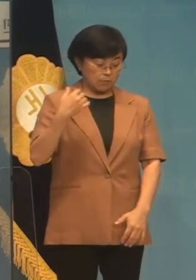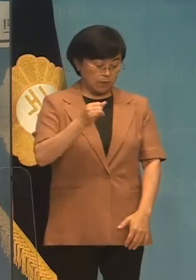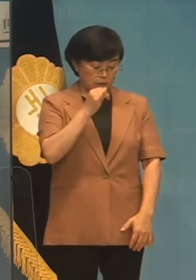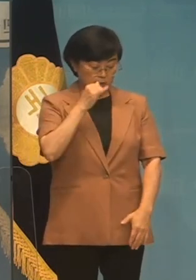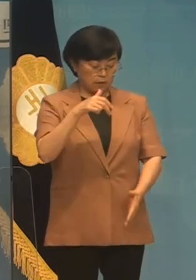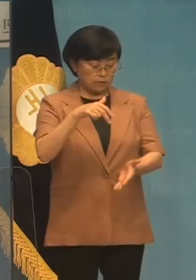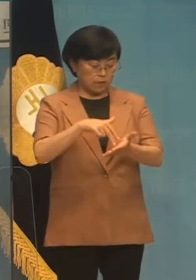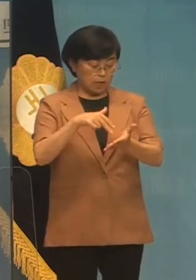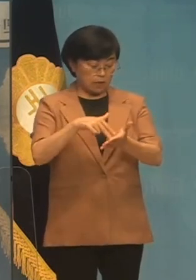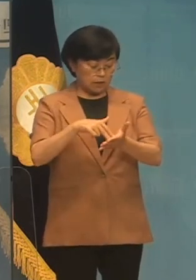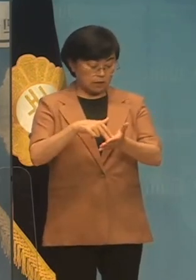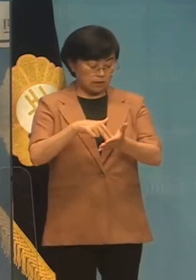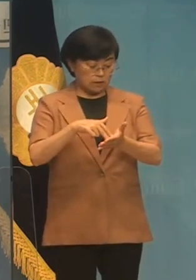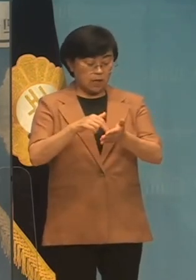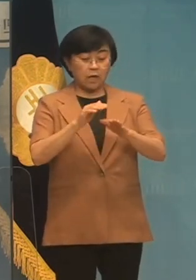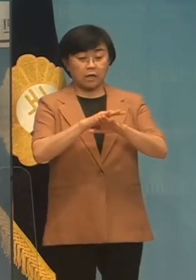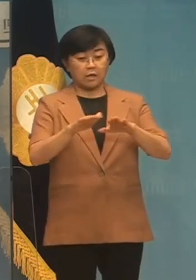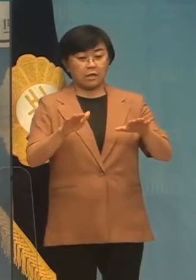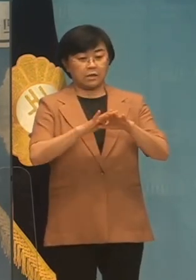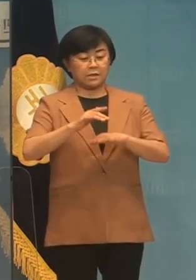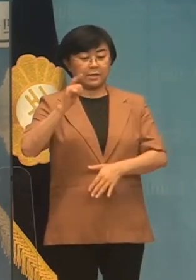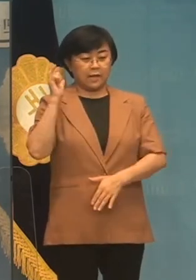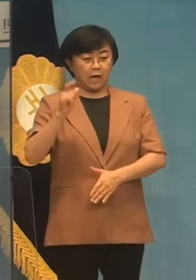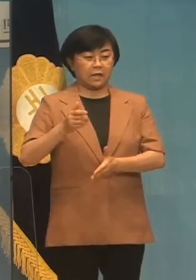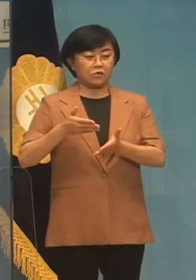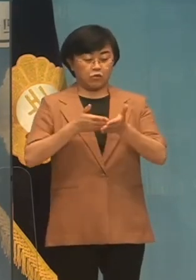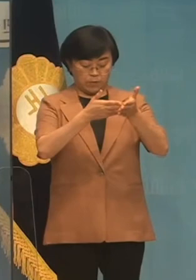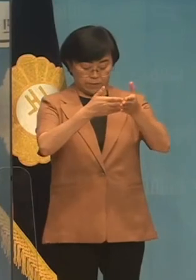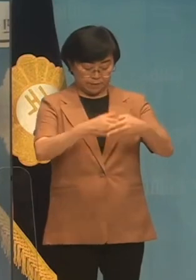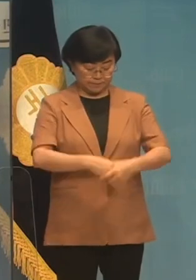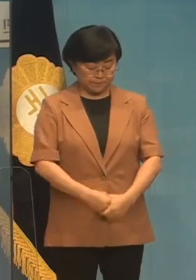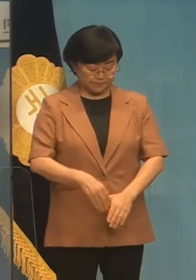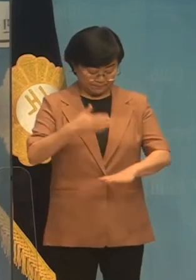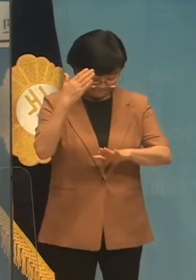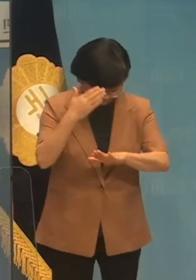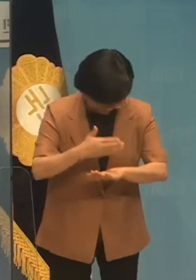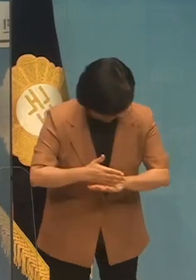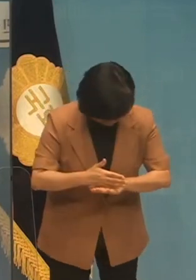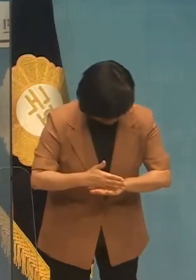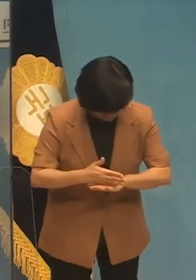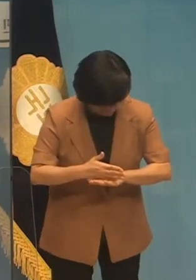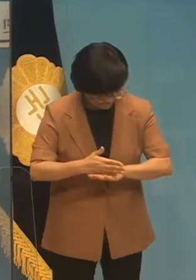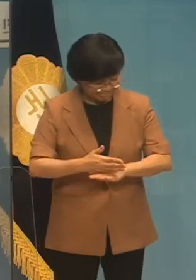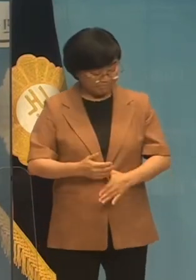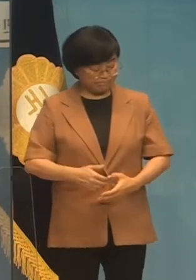조치를 내놓을 것을 강력히 촉구합니다. 감사합니다.